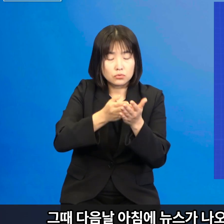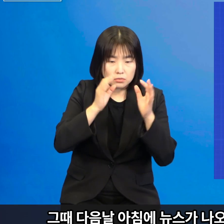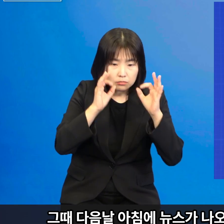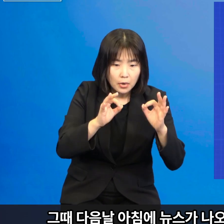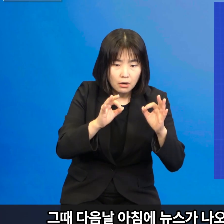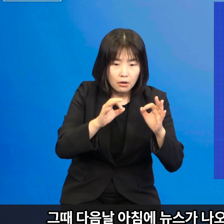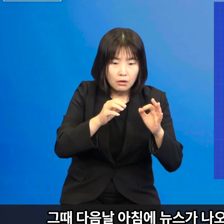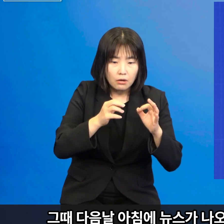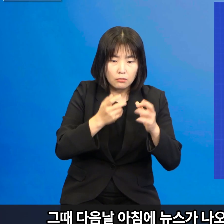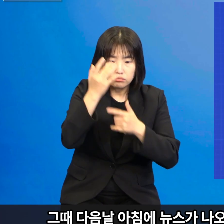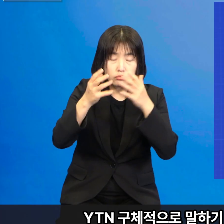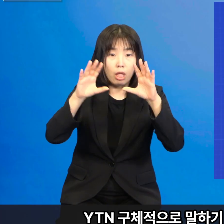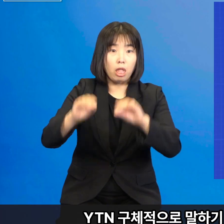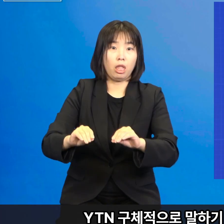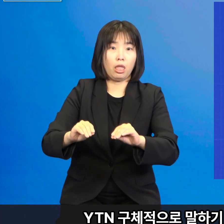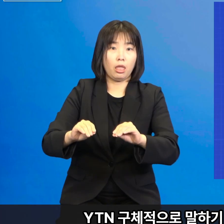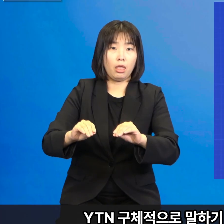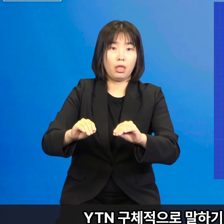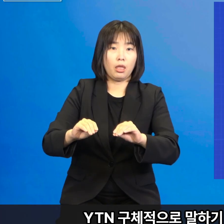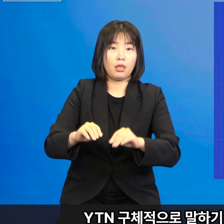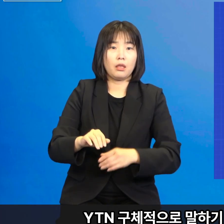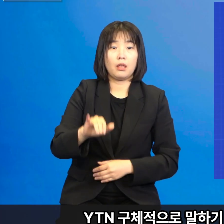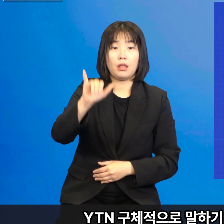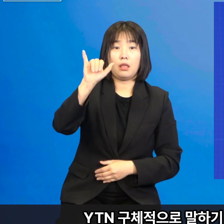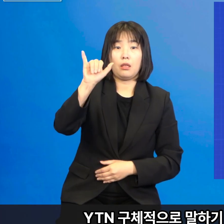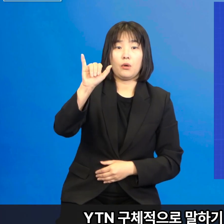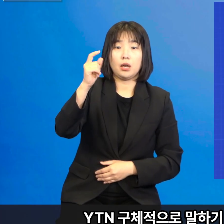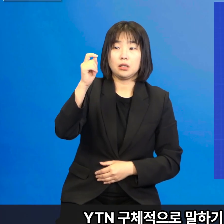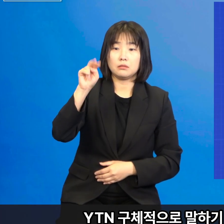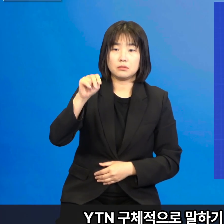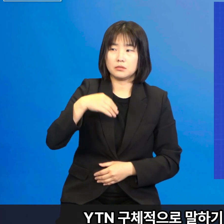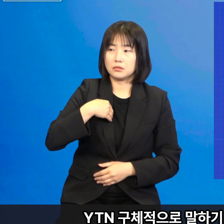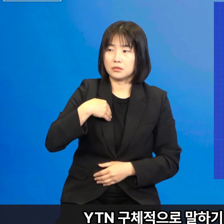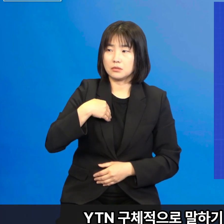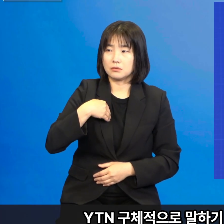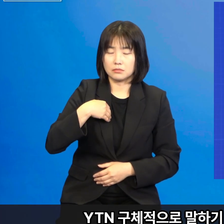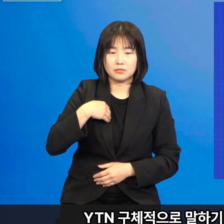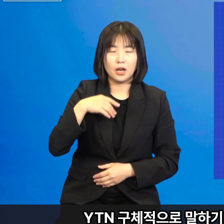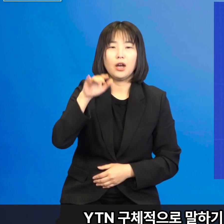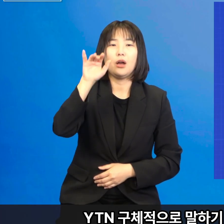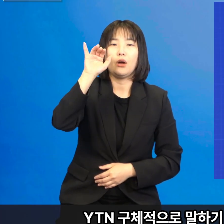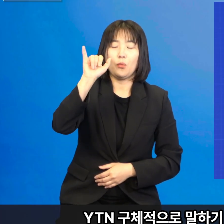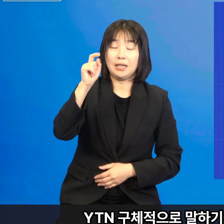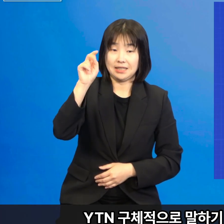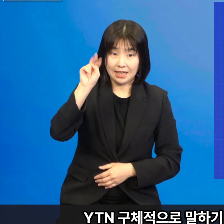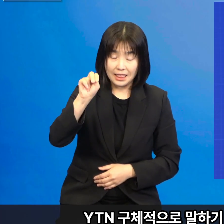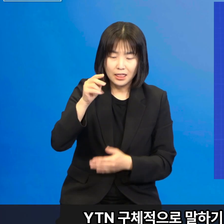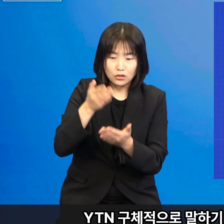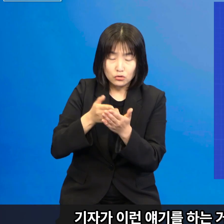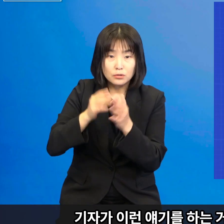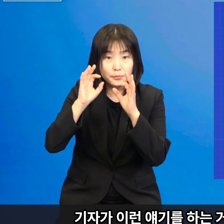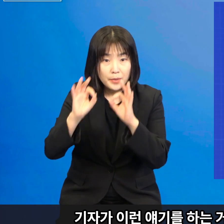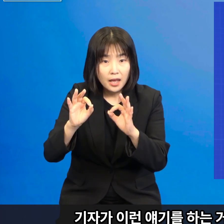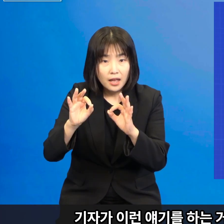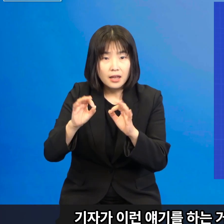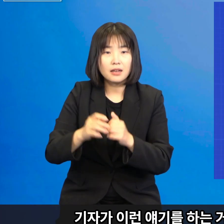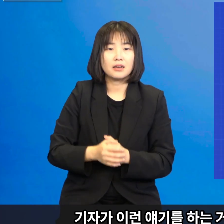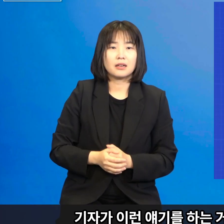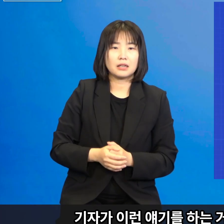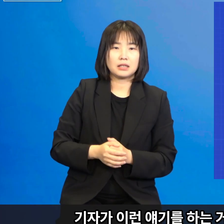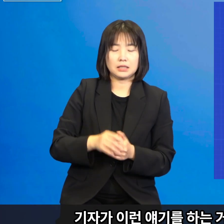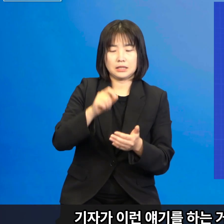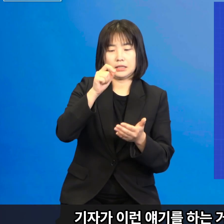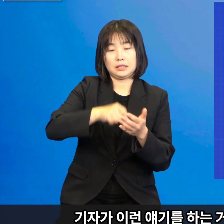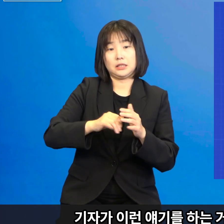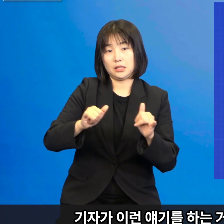불이 꺼졌다는 거예요. 그래서 YTN 구체적으로 말해 좀 그런데 YTN 뉴스에서 기자가 이런 얘기를